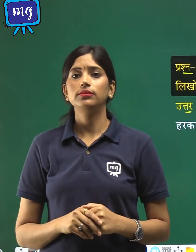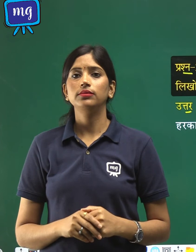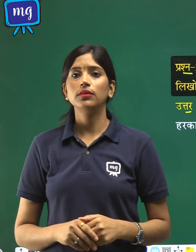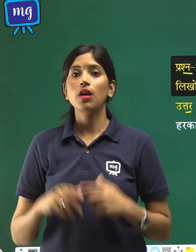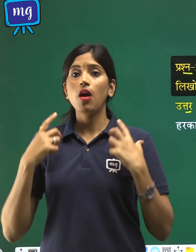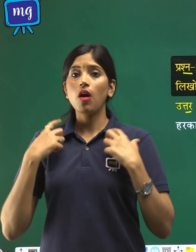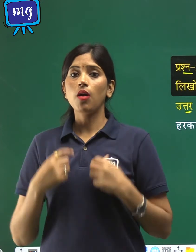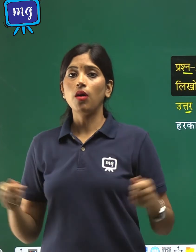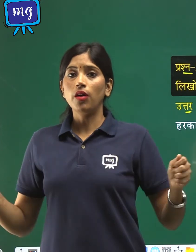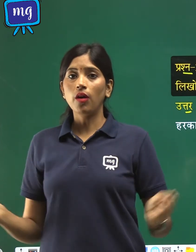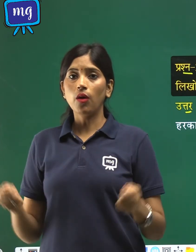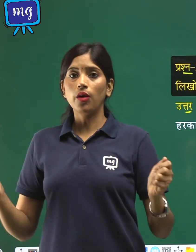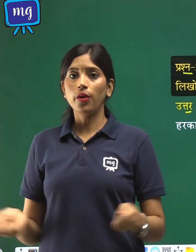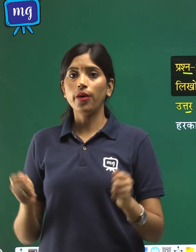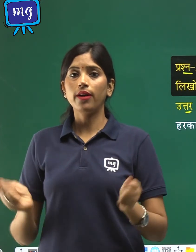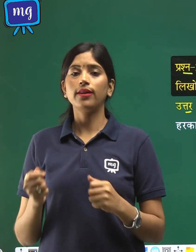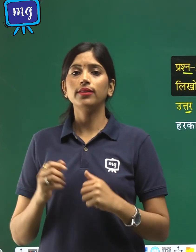ढोल नगाड़े,